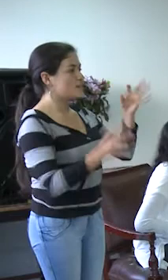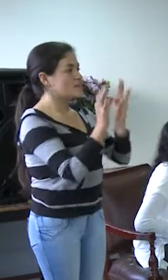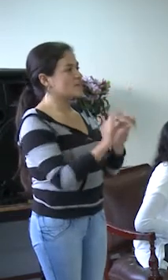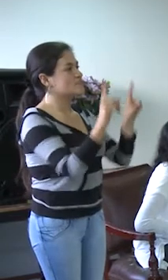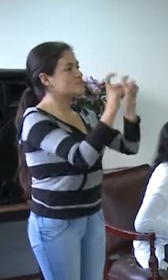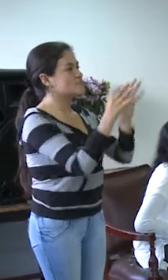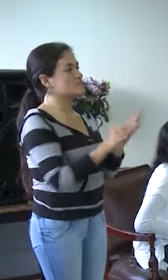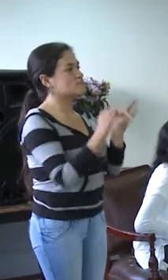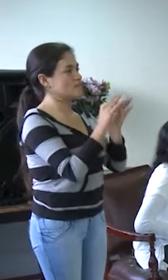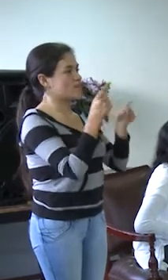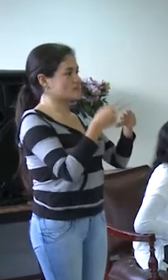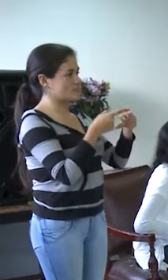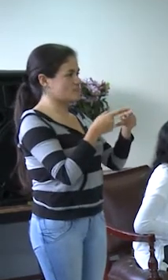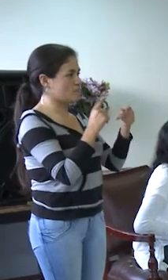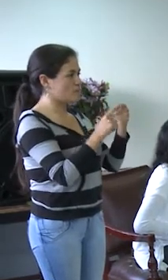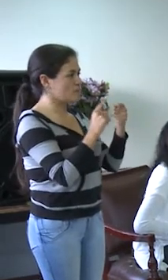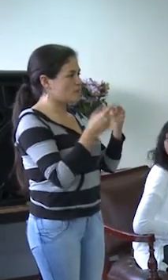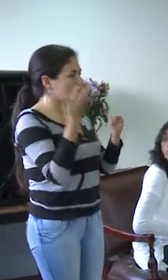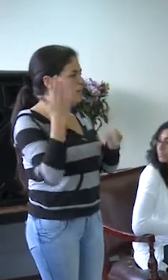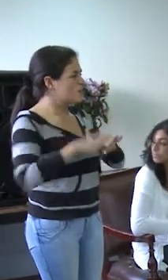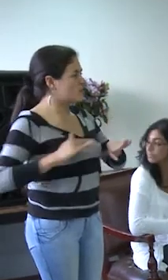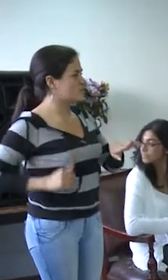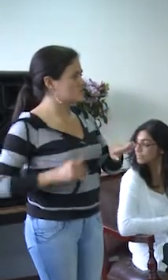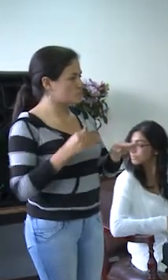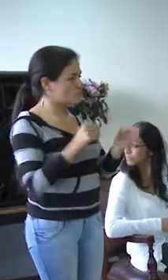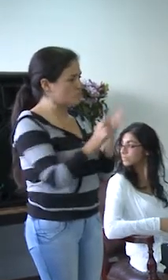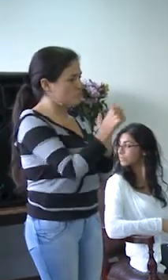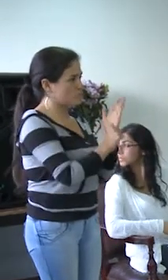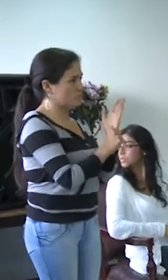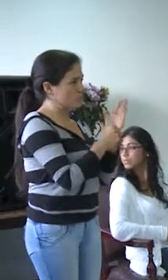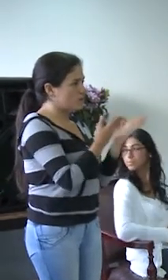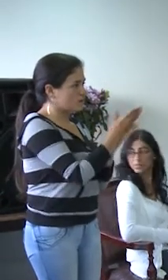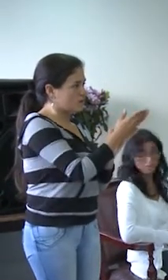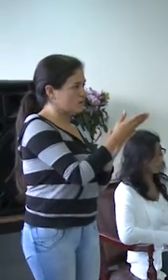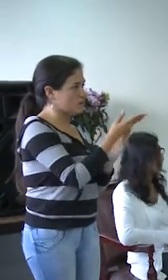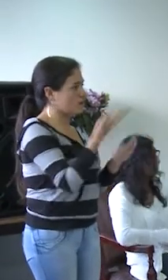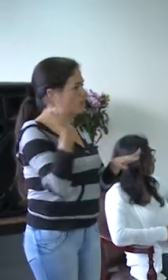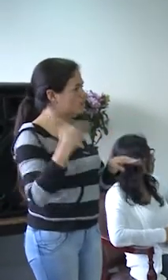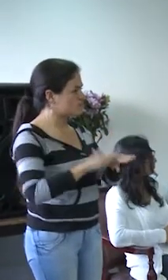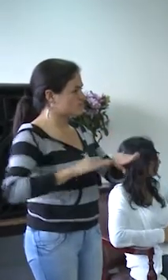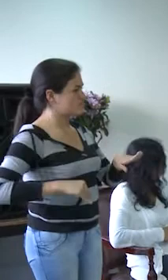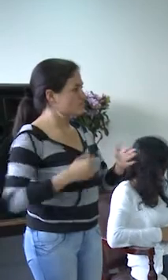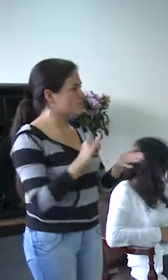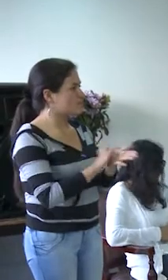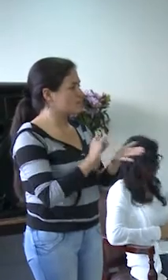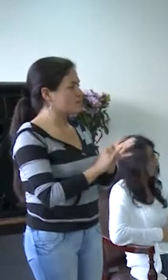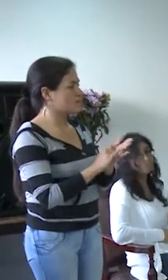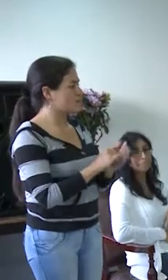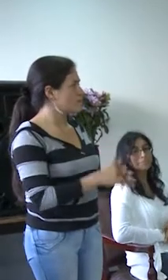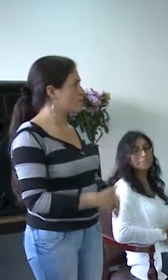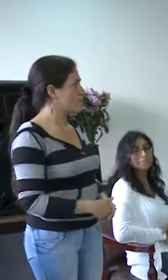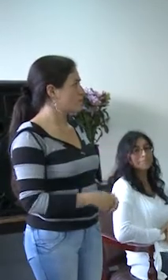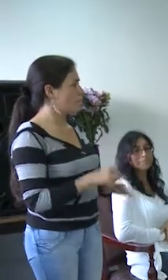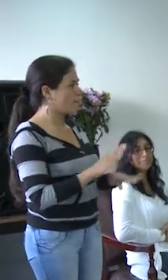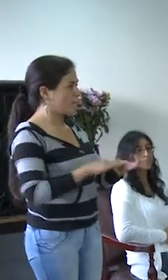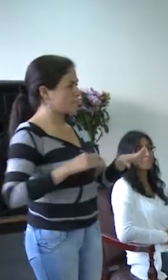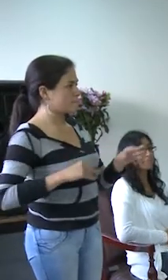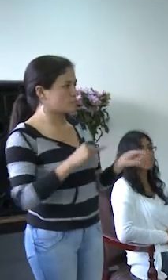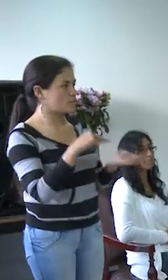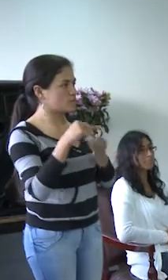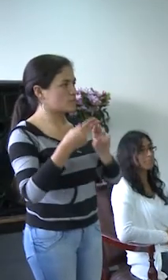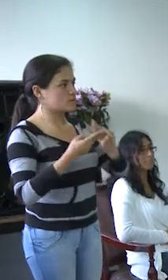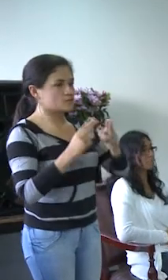la trayectoria que antecede al programa, en términos de una trayectoria vinculada a la